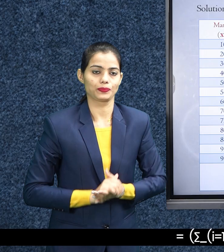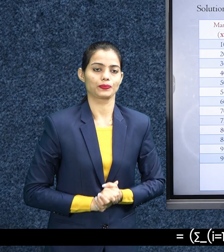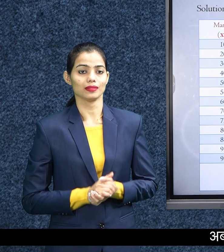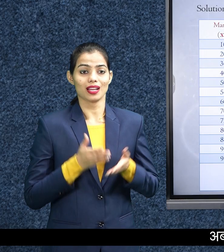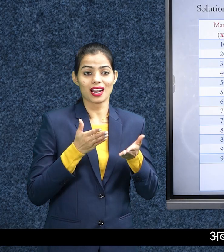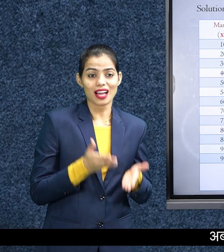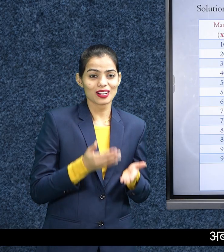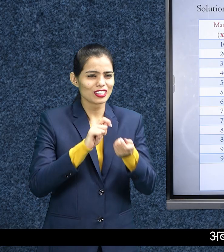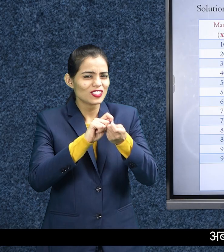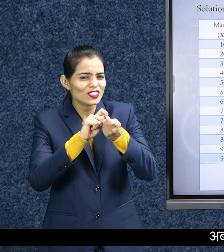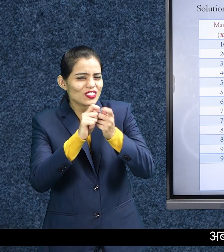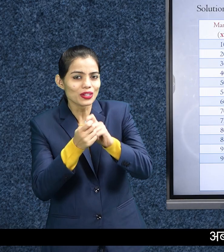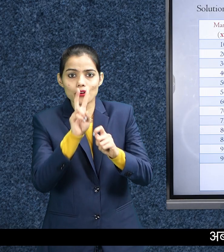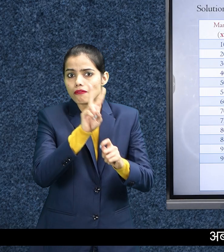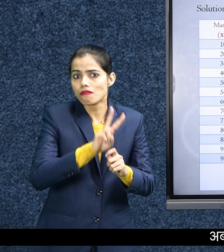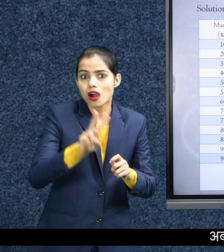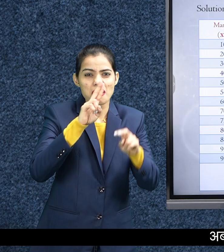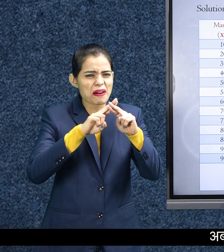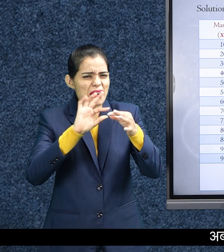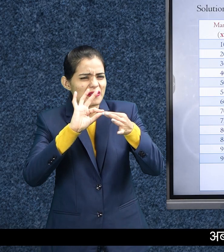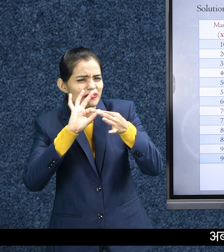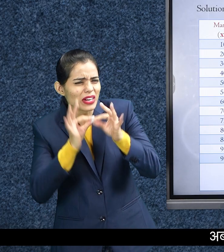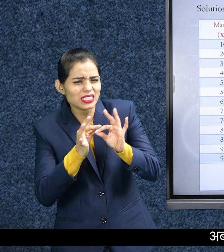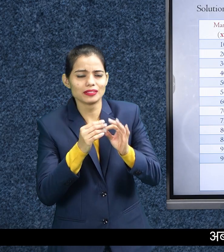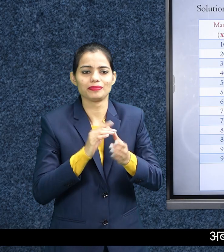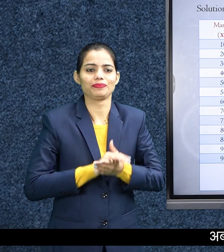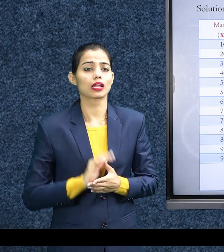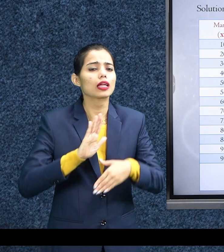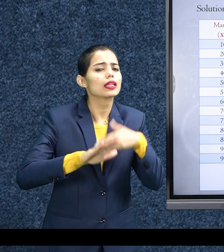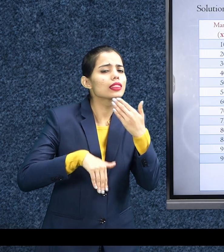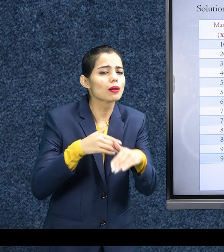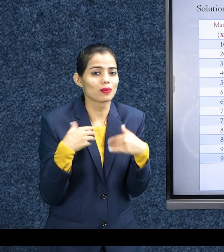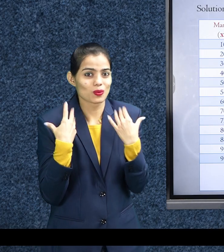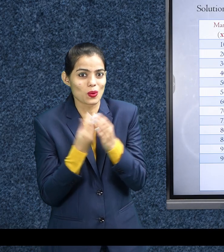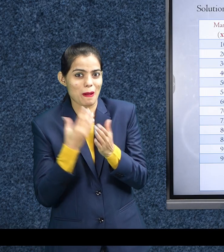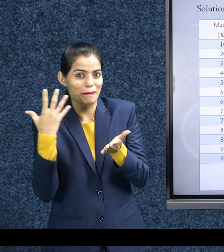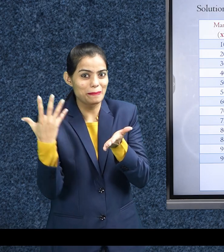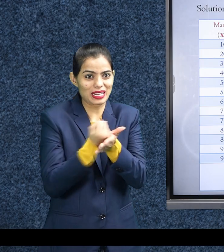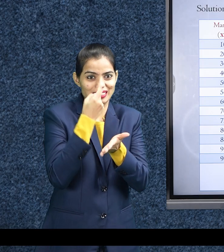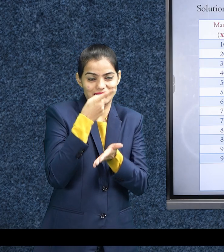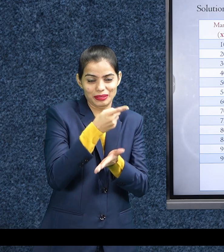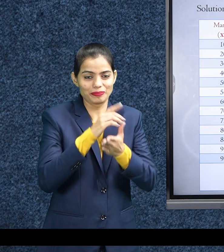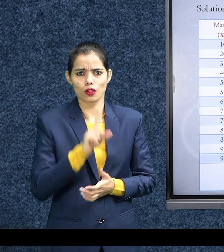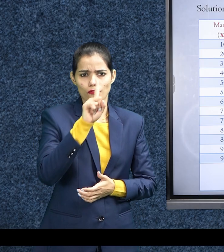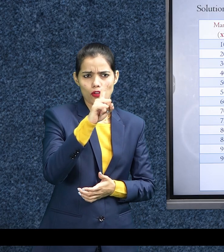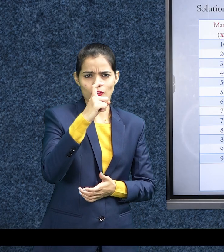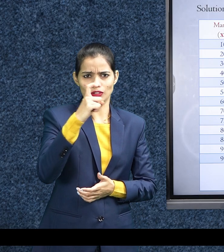अब सूत्र में मान प्रतिस्थापित करें, तब हमें प्राप्त होता है माध्य